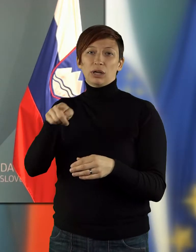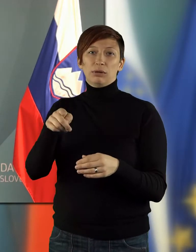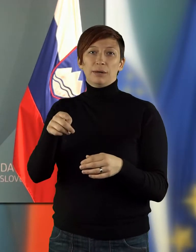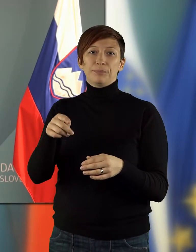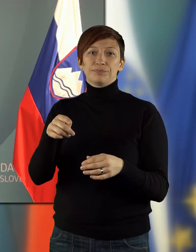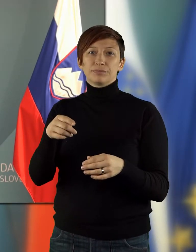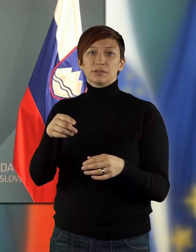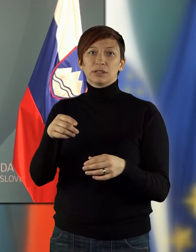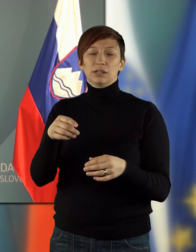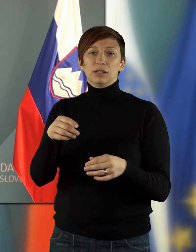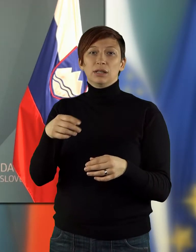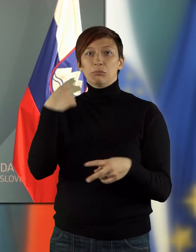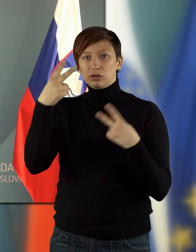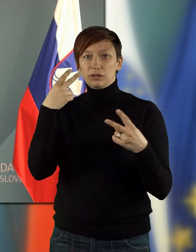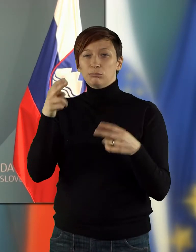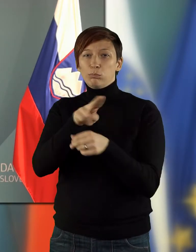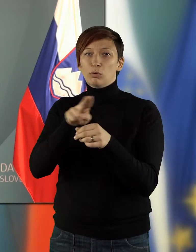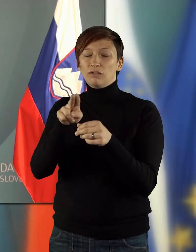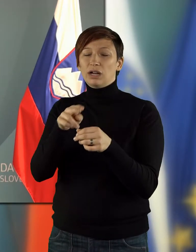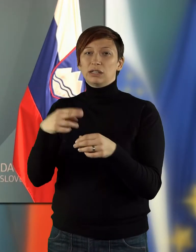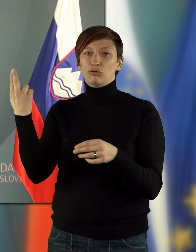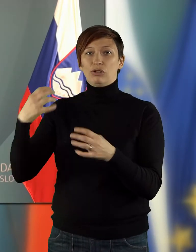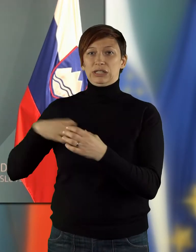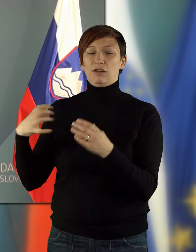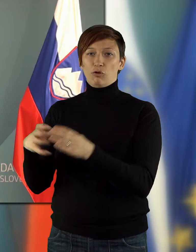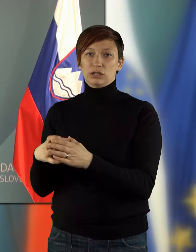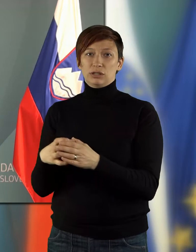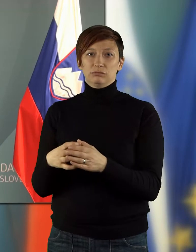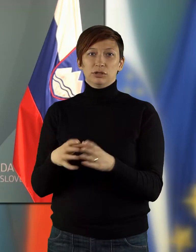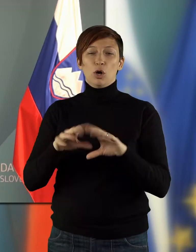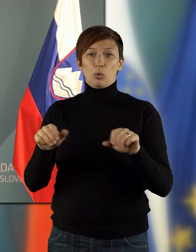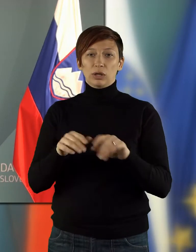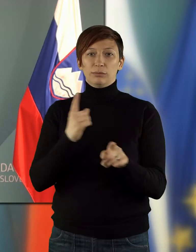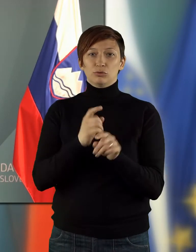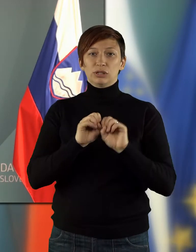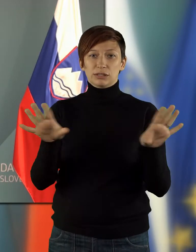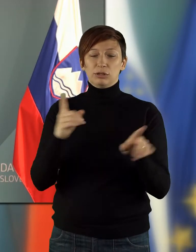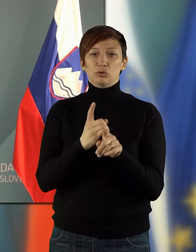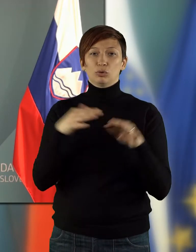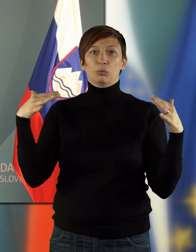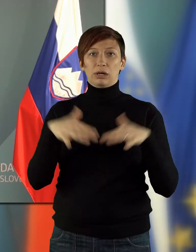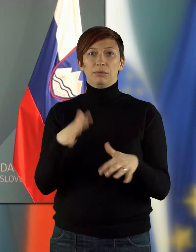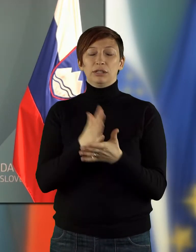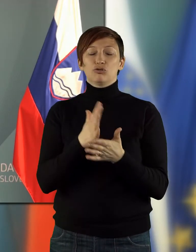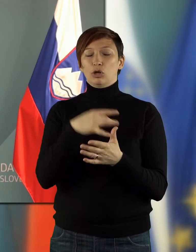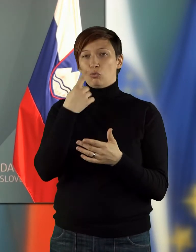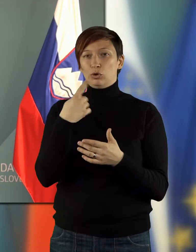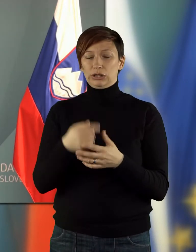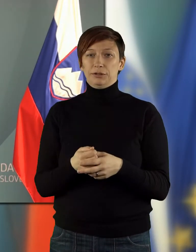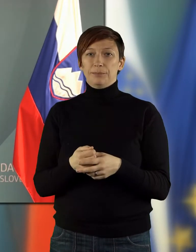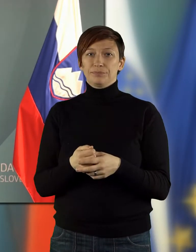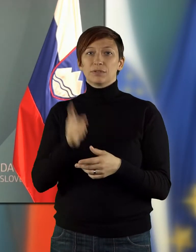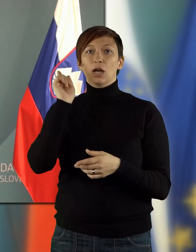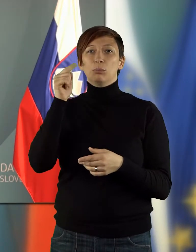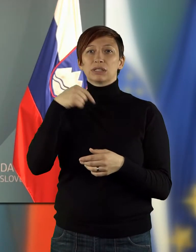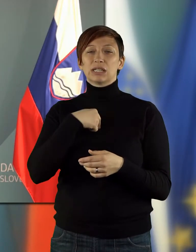katere naloga je popolnjevanje slovenske vojske. V ukrepih smo tako z vami mediji, kot tudi v parlamentu že veliko krat